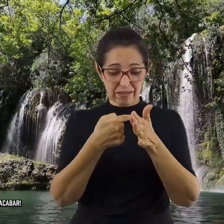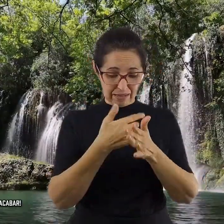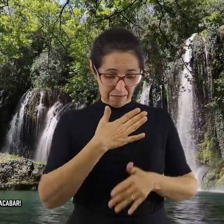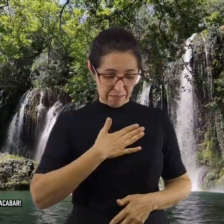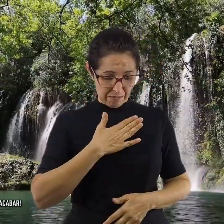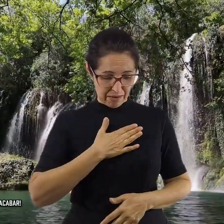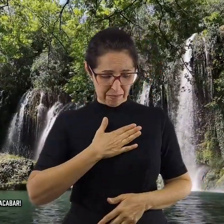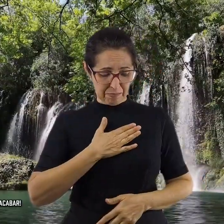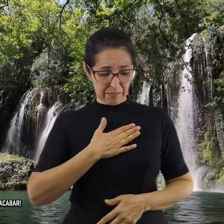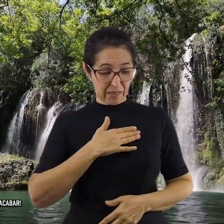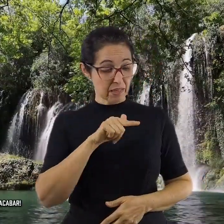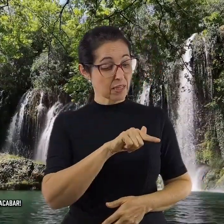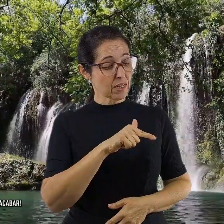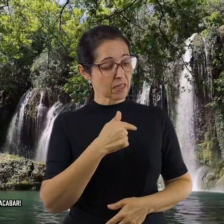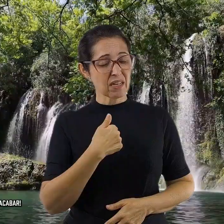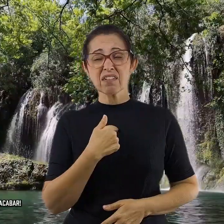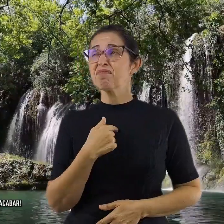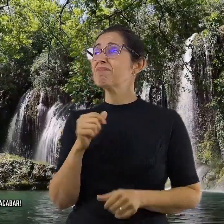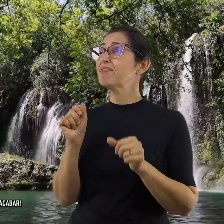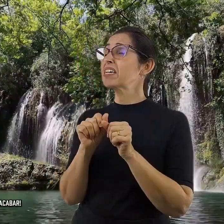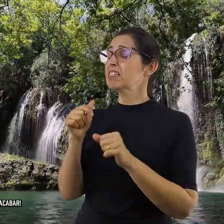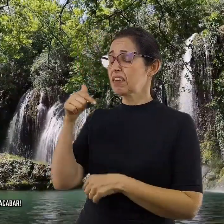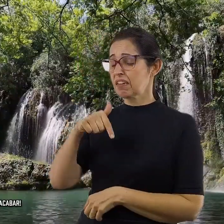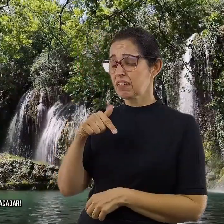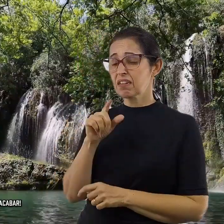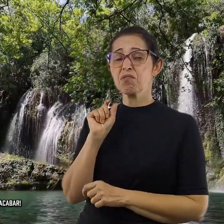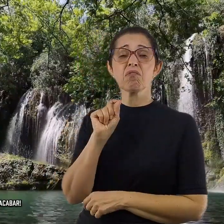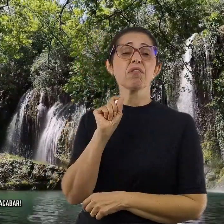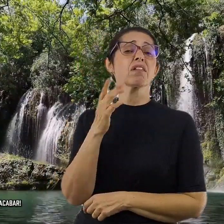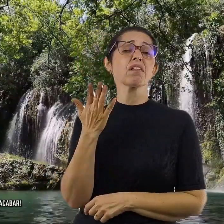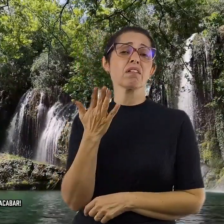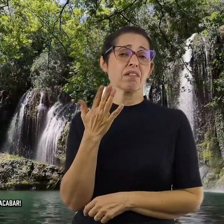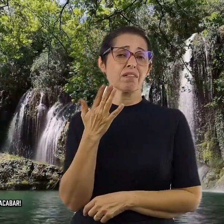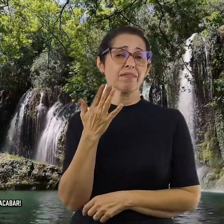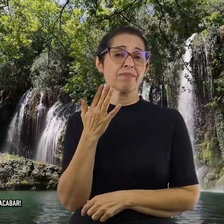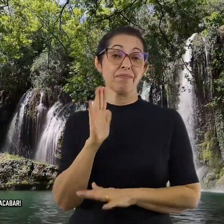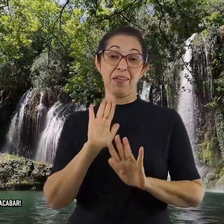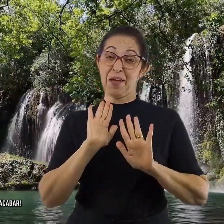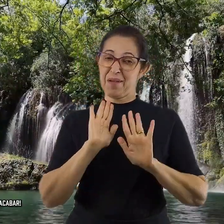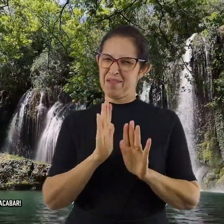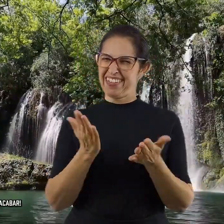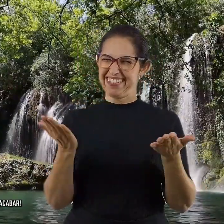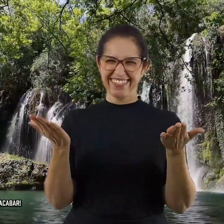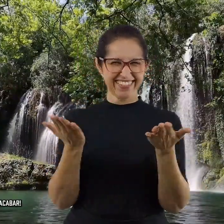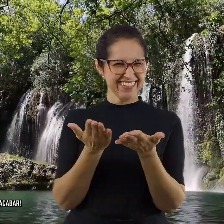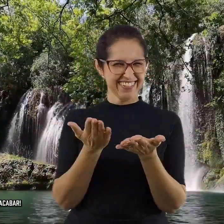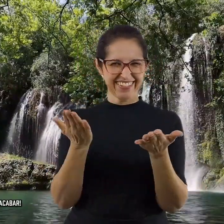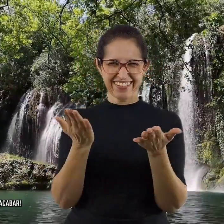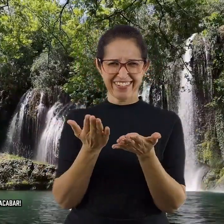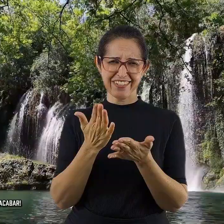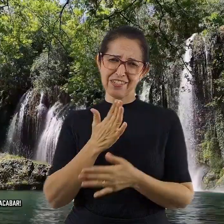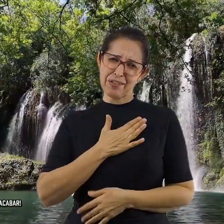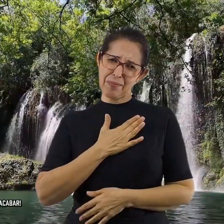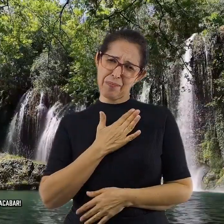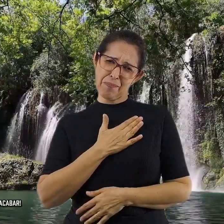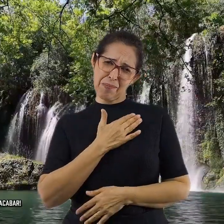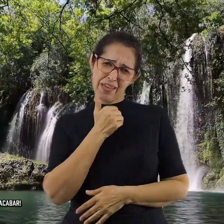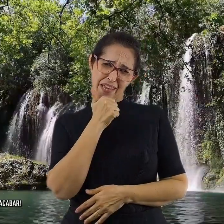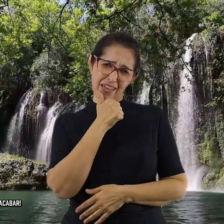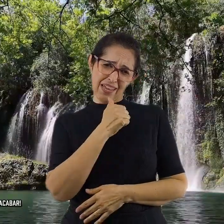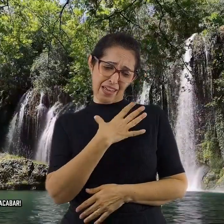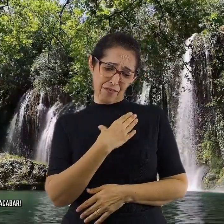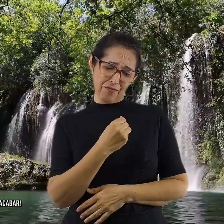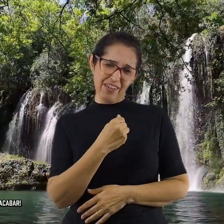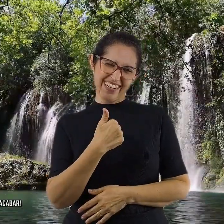sou. o que fazes aqui ainda? Rei desse. Mas esta noite, minha filha, Ola lá rai.